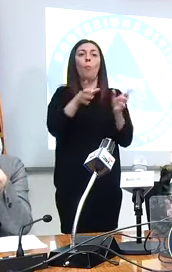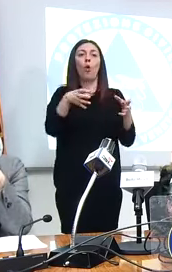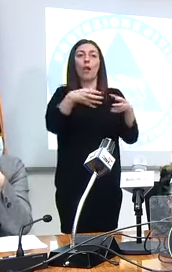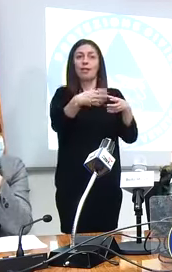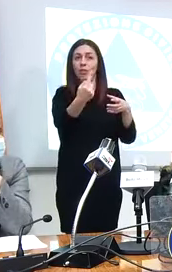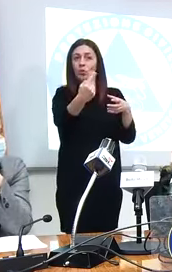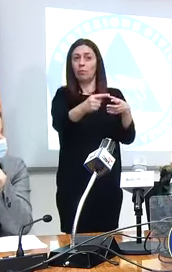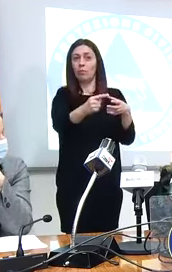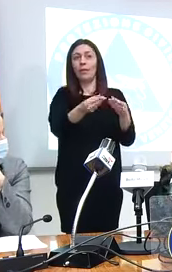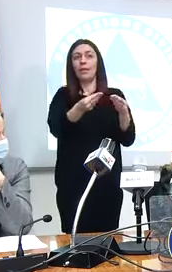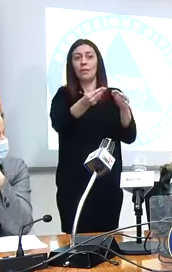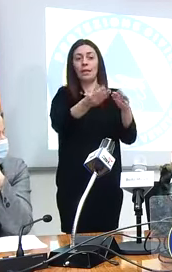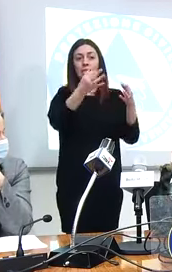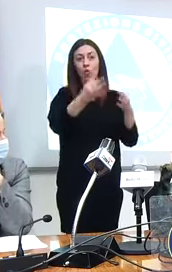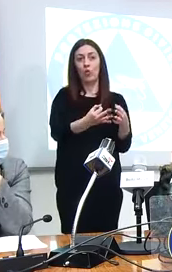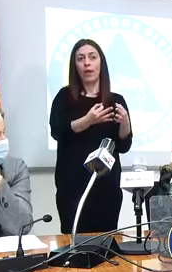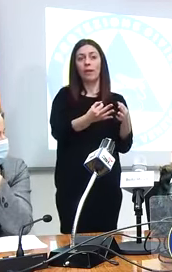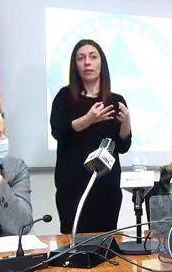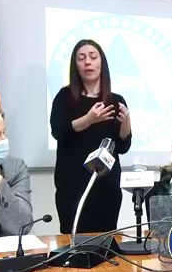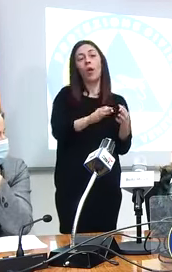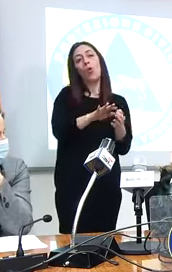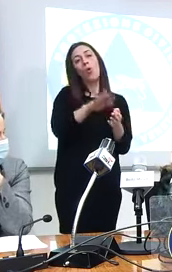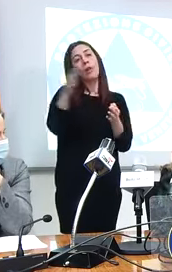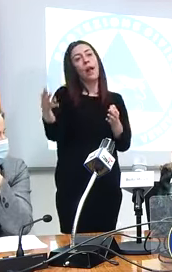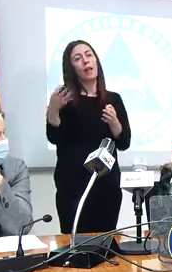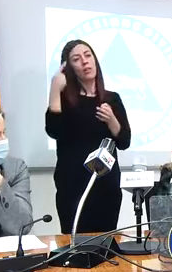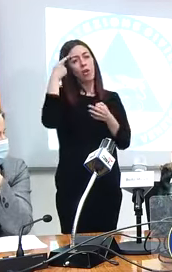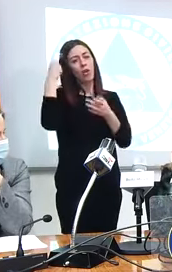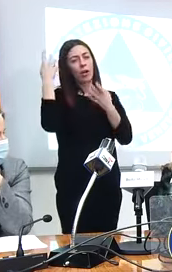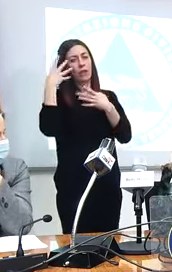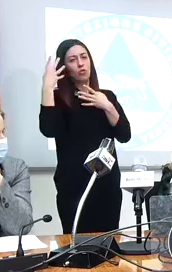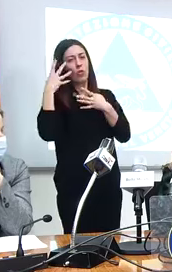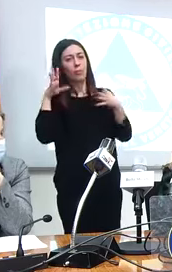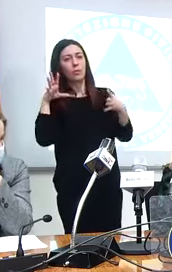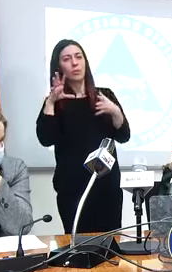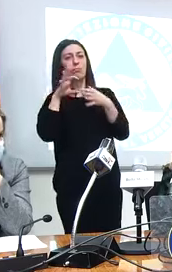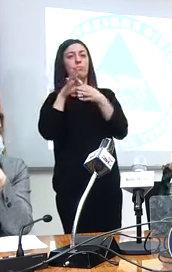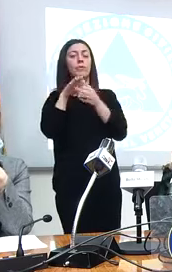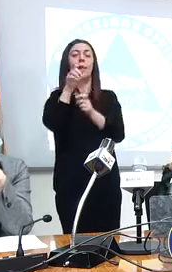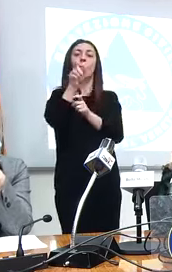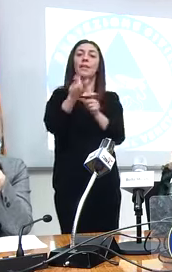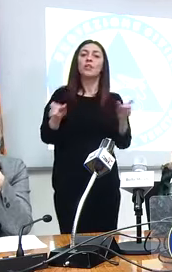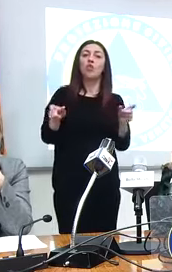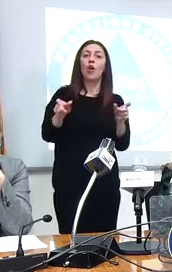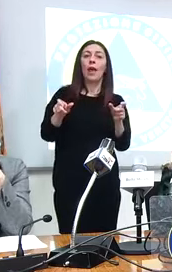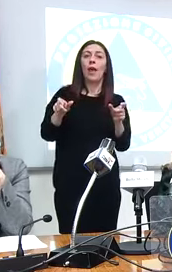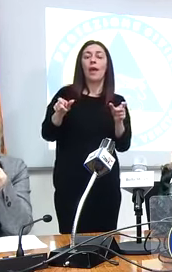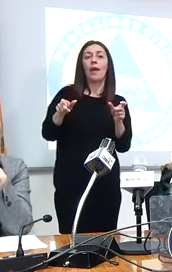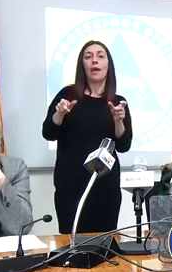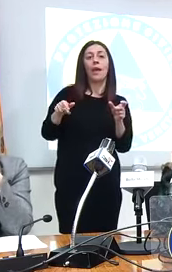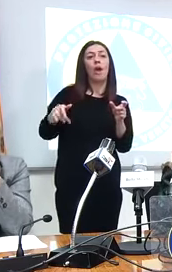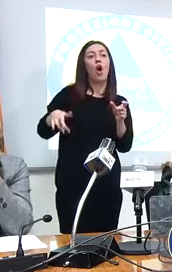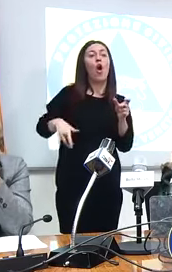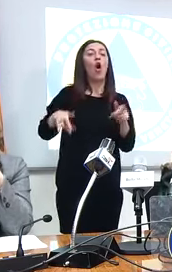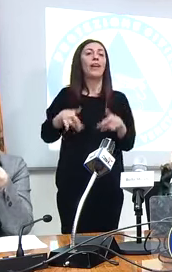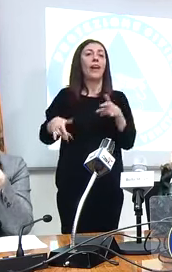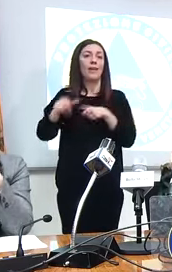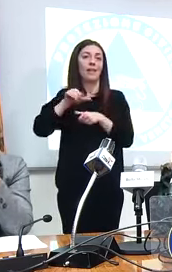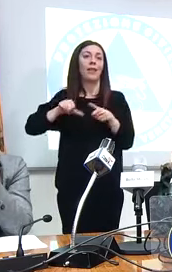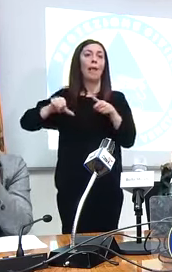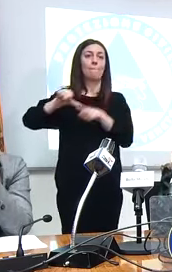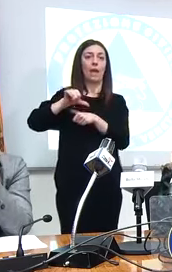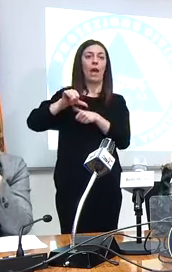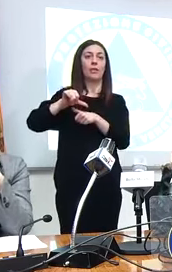altro tipo di valutazione lo stiamo facendo per quanto riguarda i trapiantati o quelli in attesa di trapianto, quindi anche lì numeri